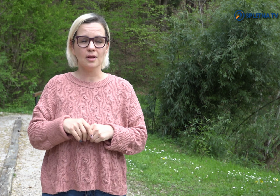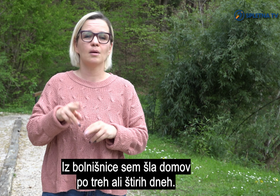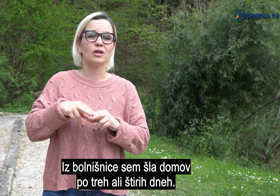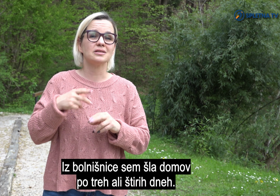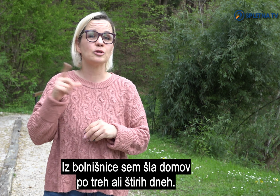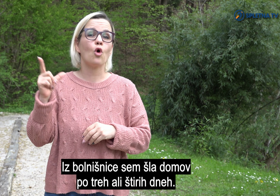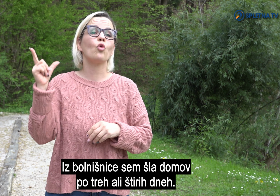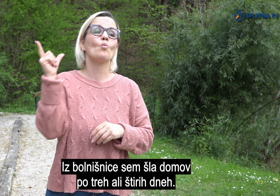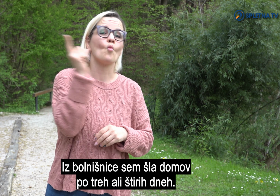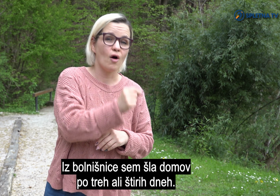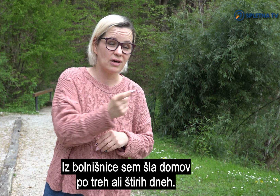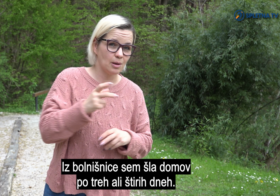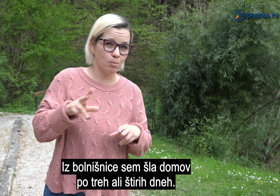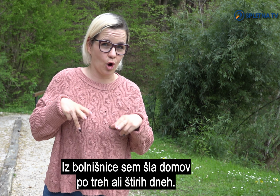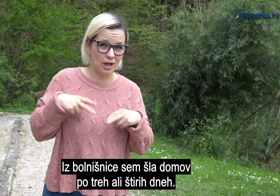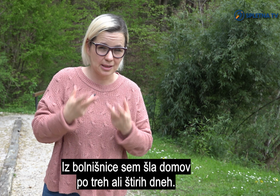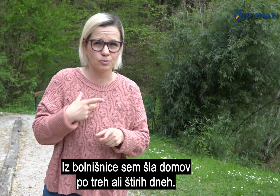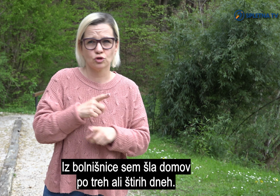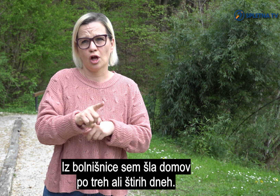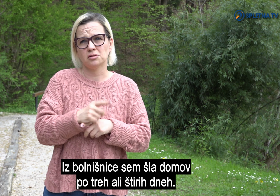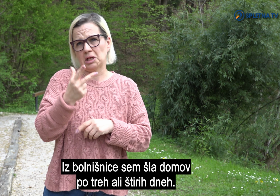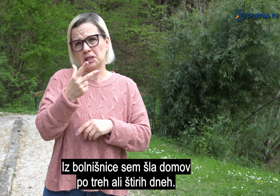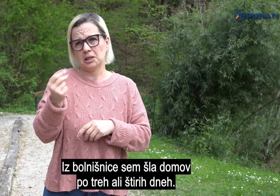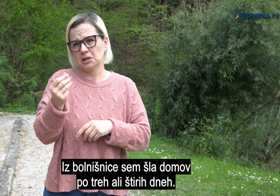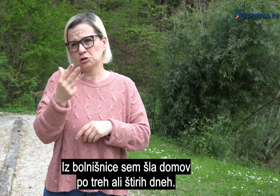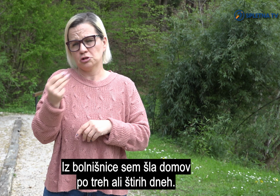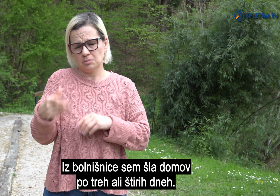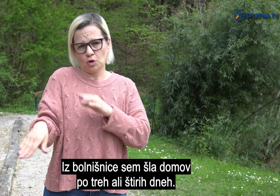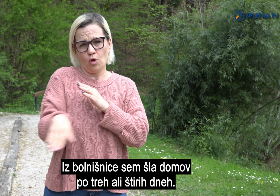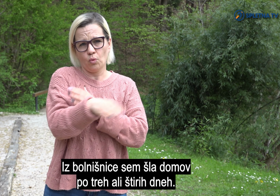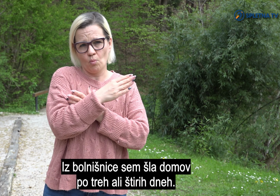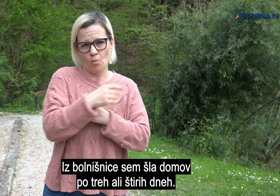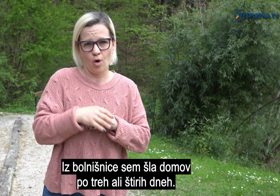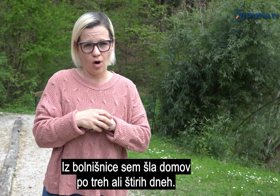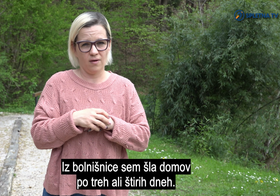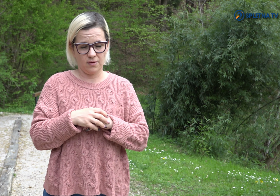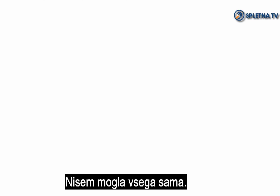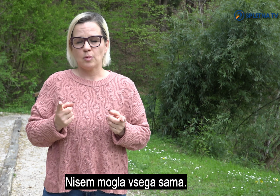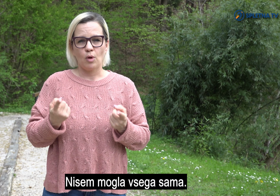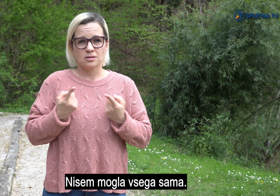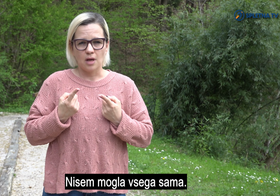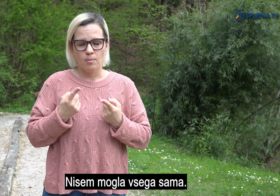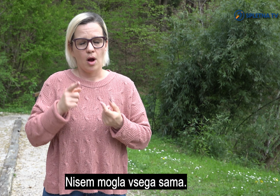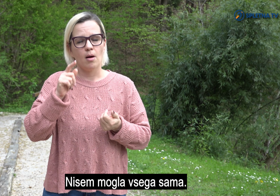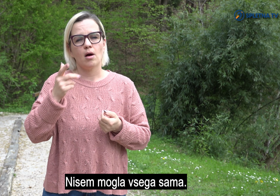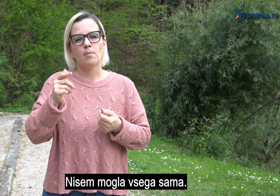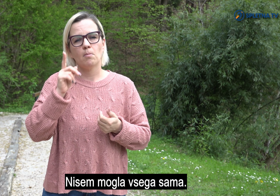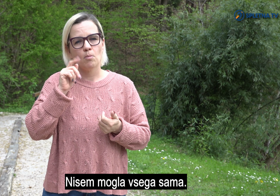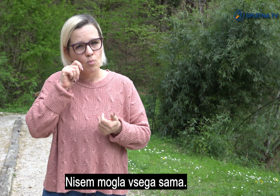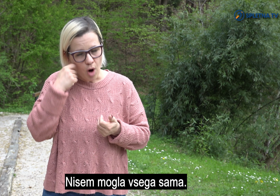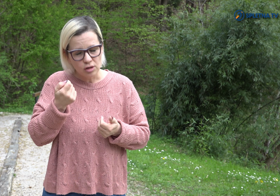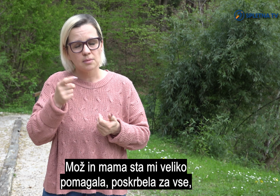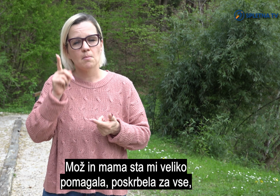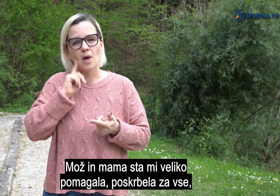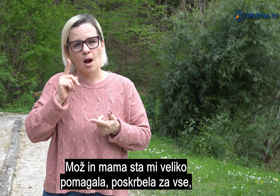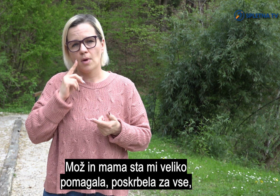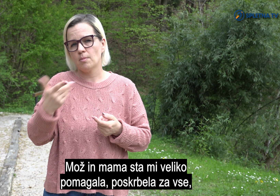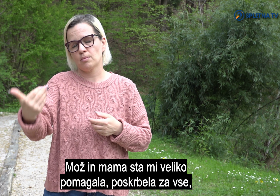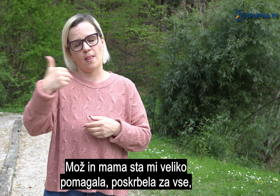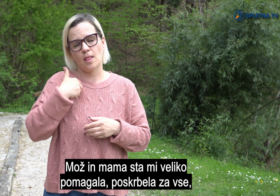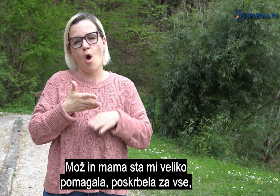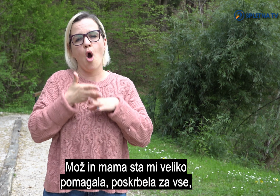Iz bolnišnice sem šla domov po 3 ali 4 dneh. Nisem mogla vsega sama. Mož in mama